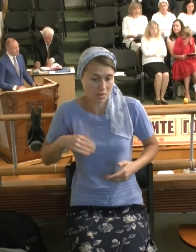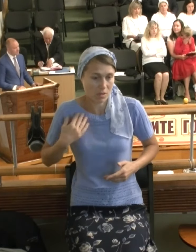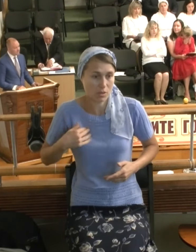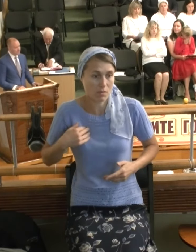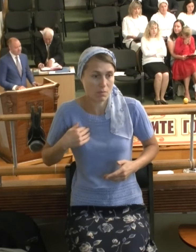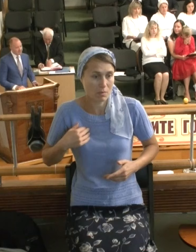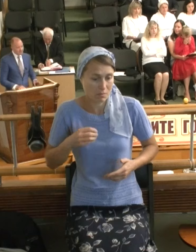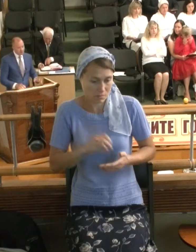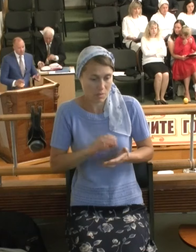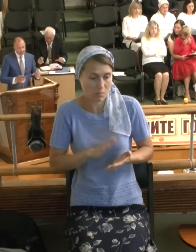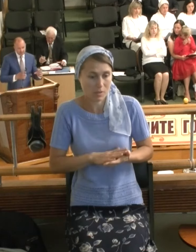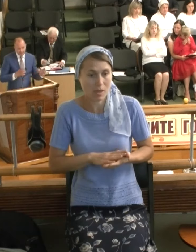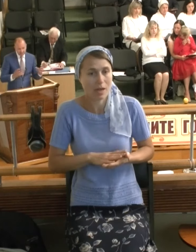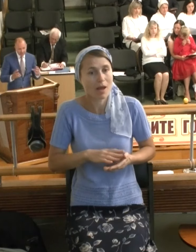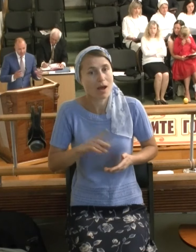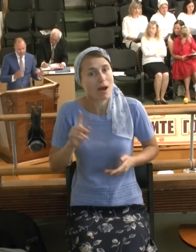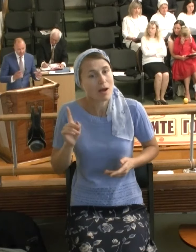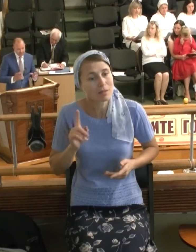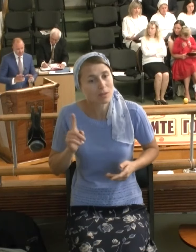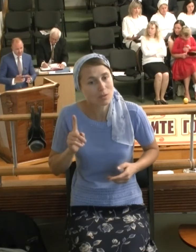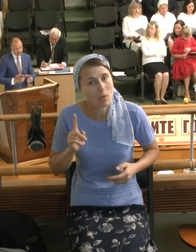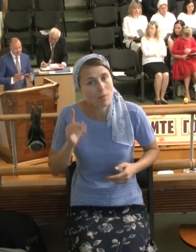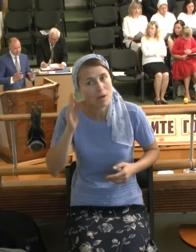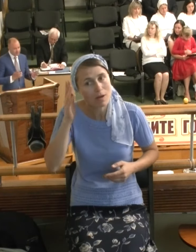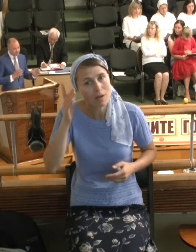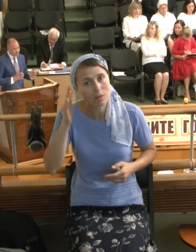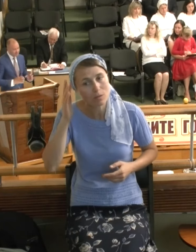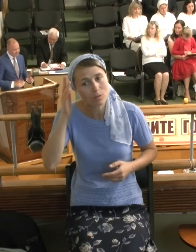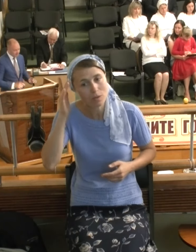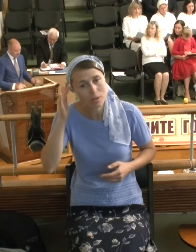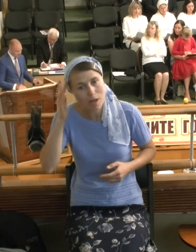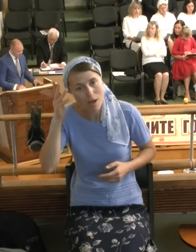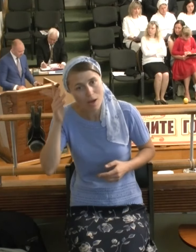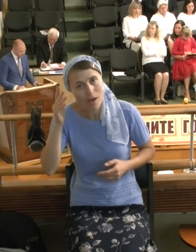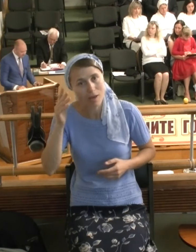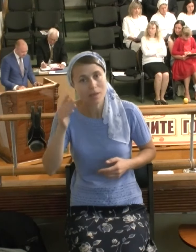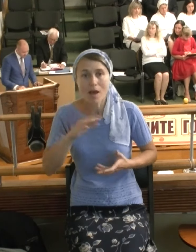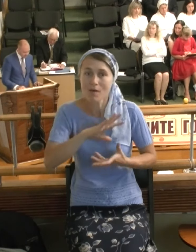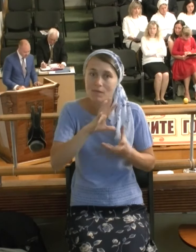выводы, чтобы сопоставлять и сравнивать свое сердце.